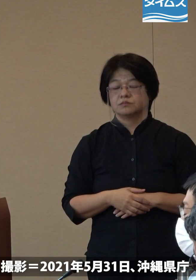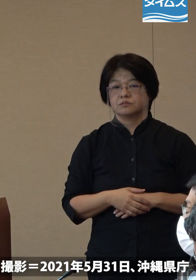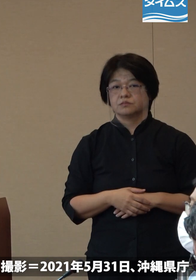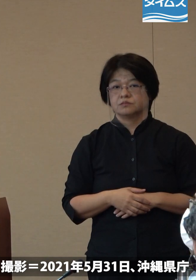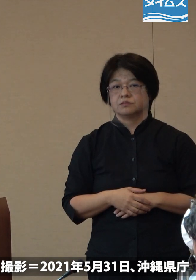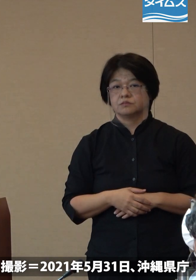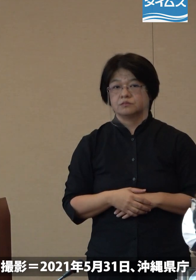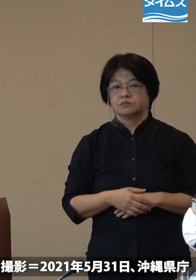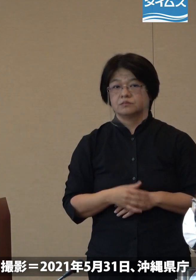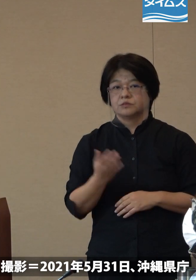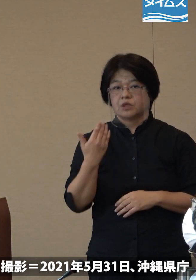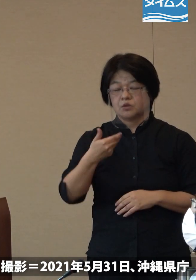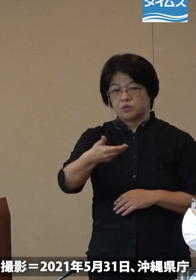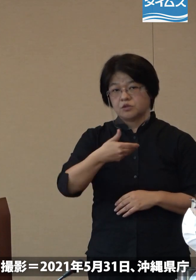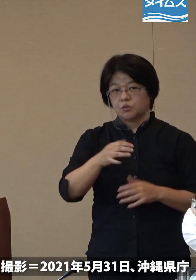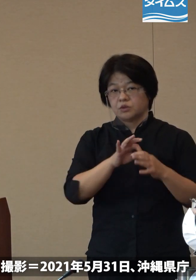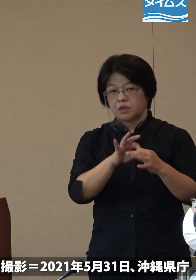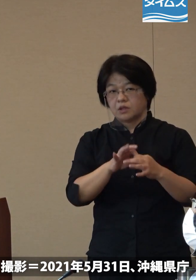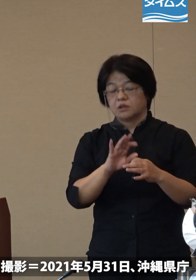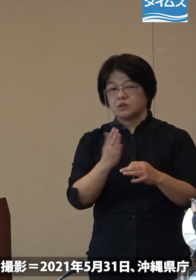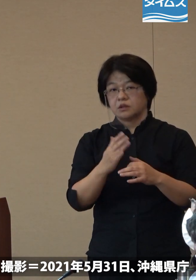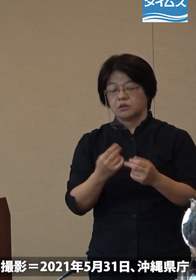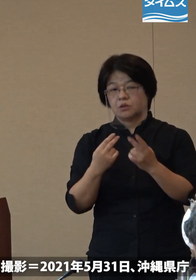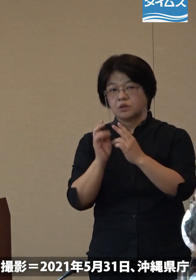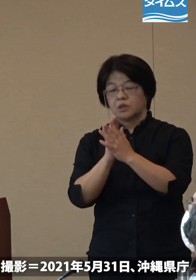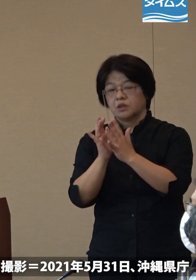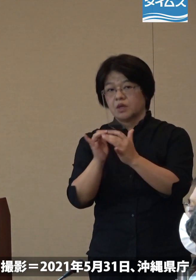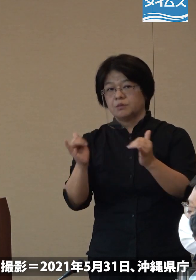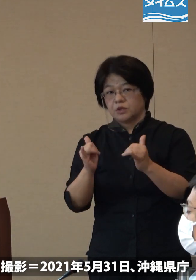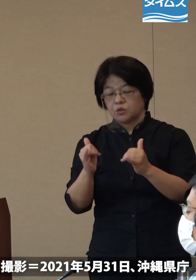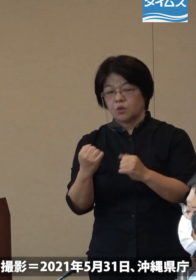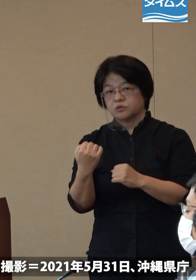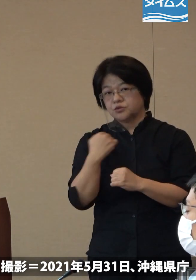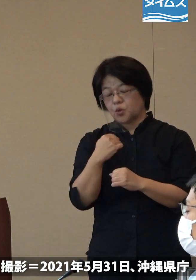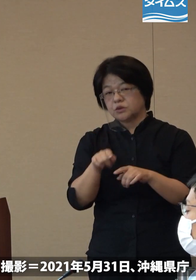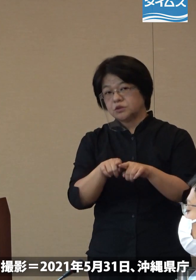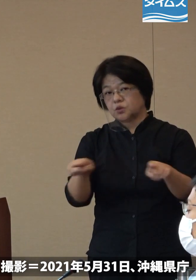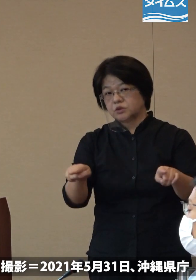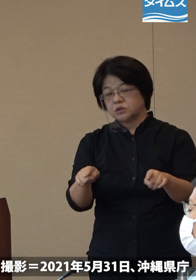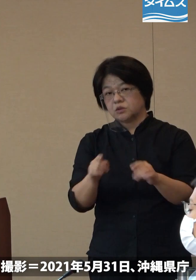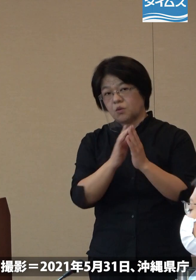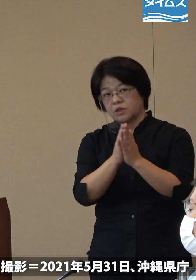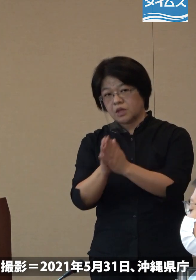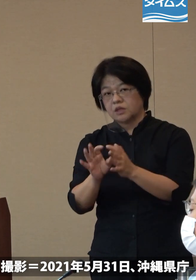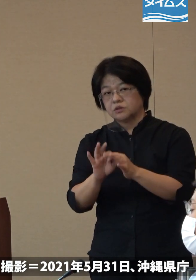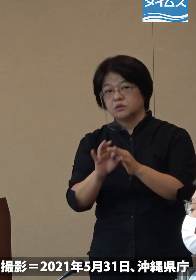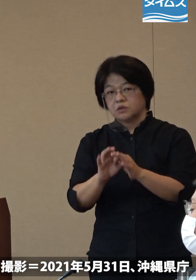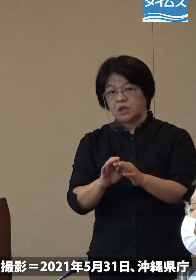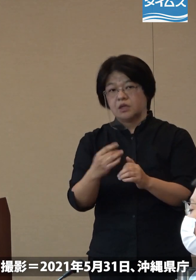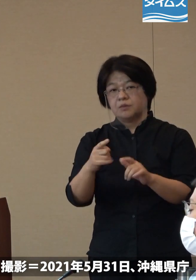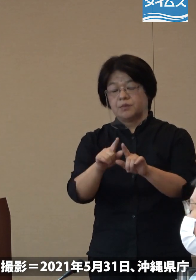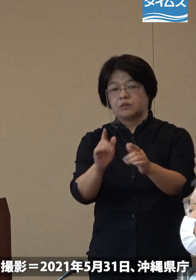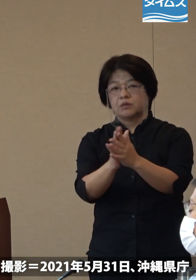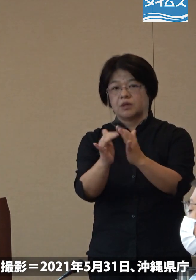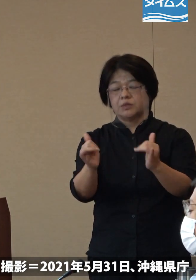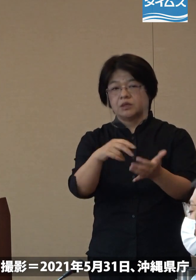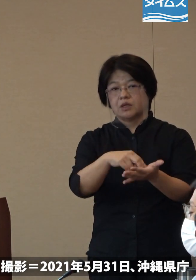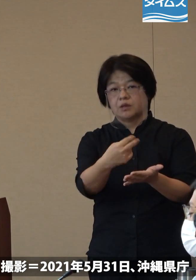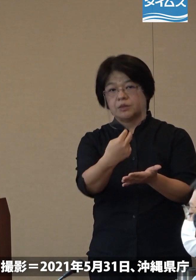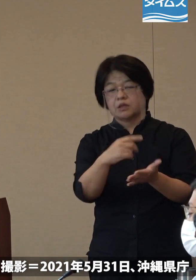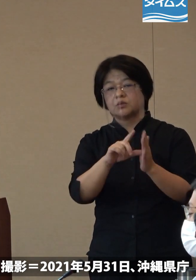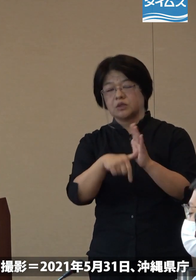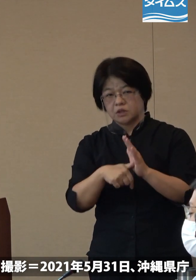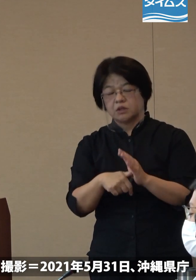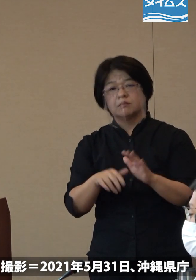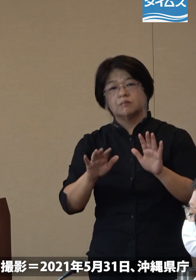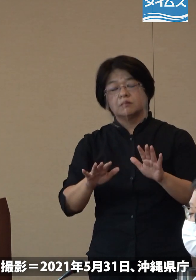先ほどの質問の回目なんですけども、その県民へのさらに強い措置というのは、例えばその、一般県民からすると、今